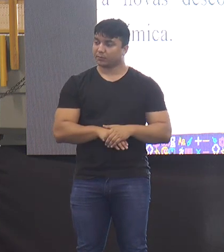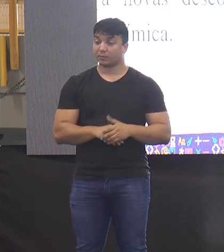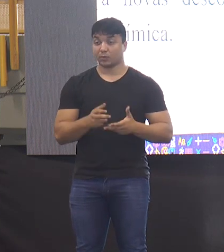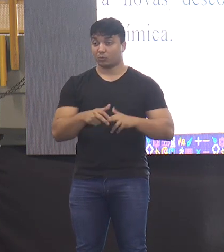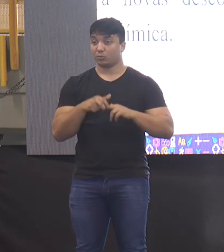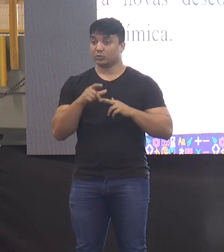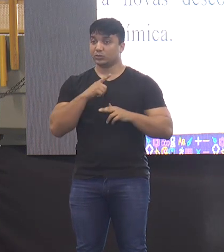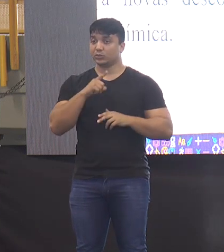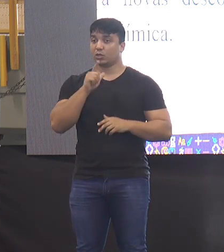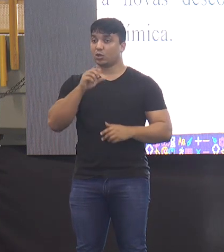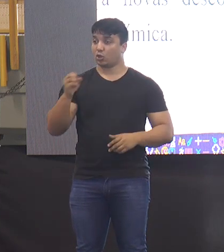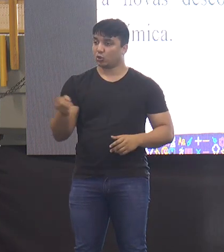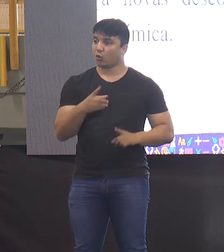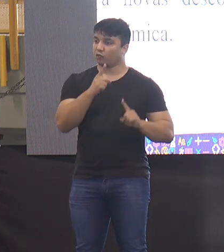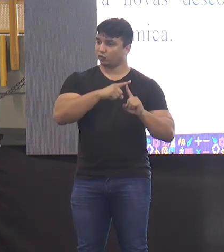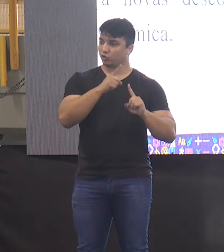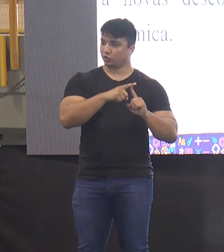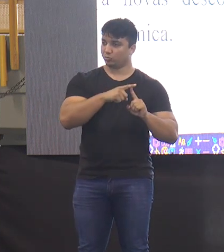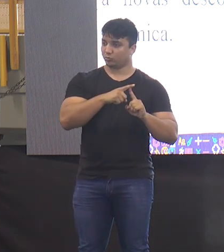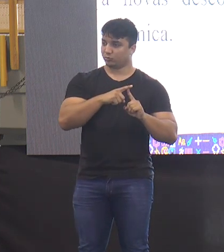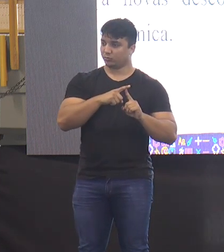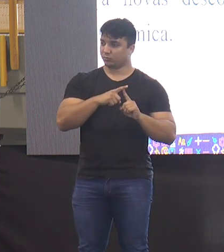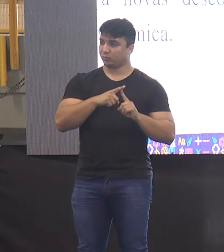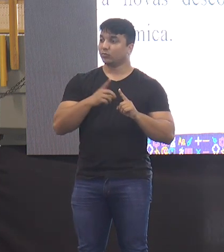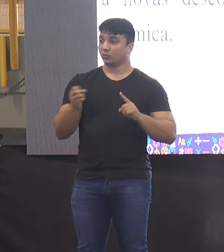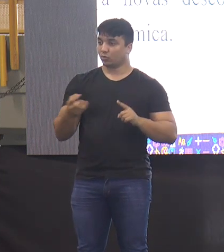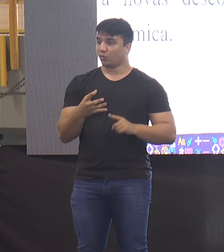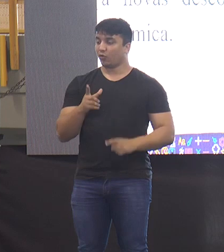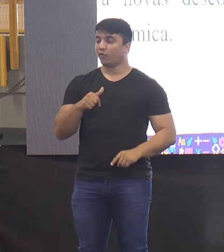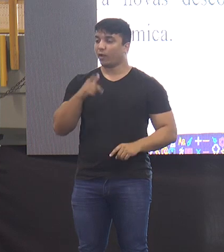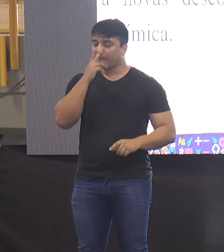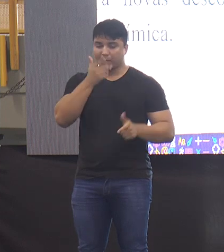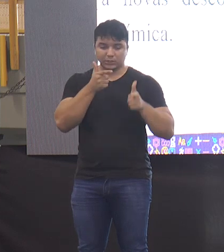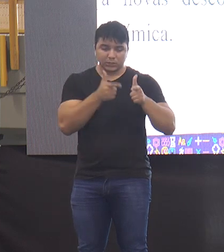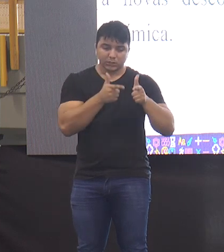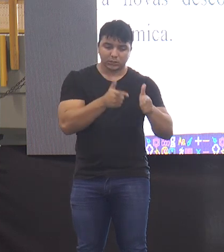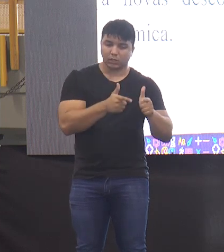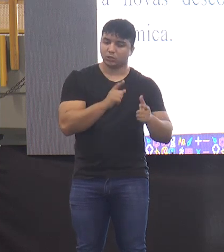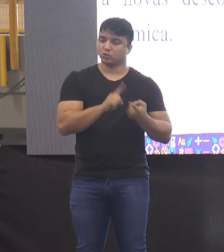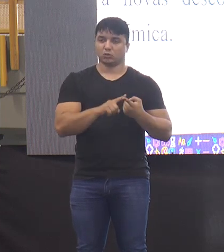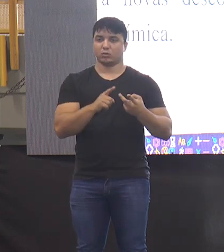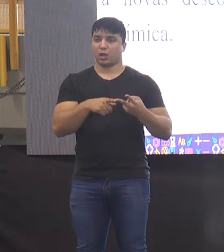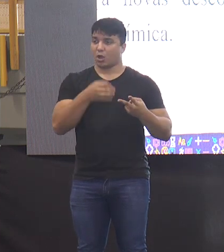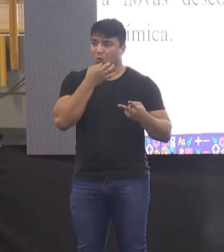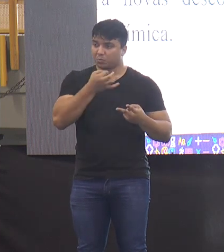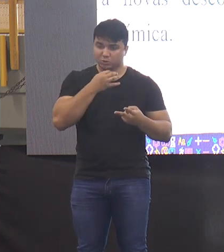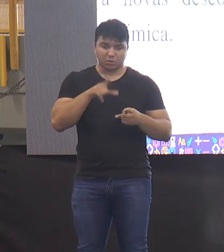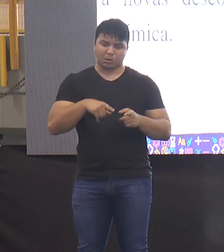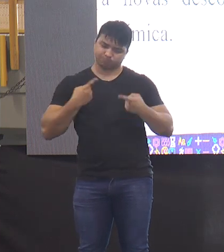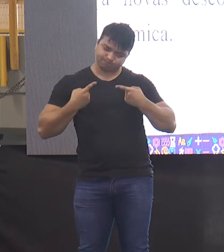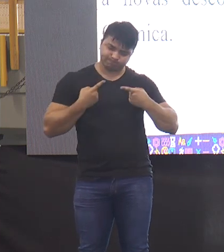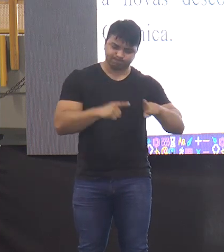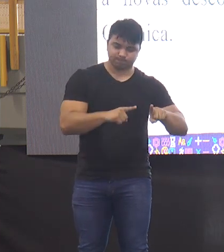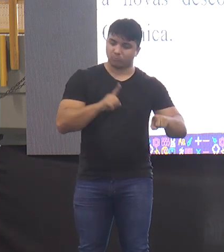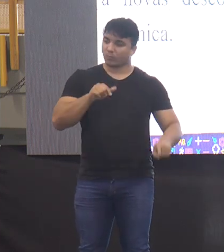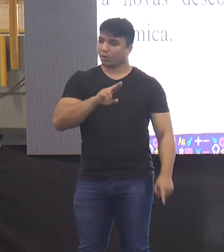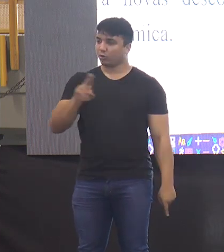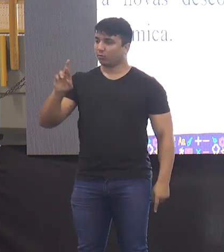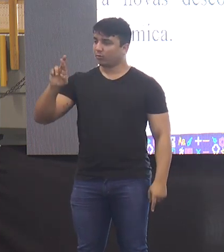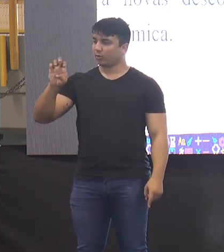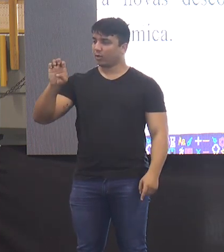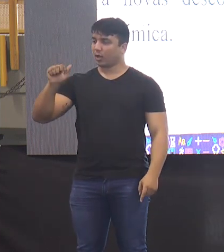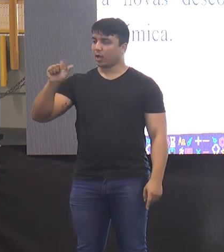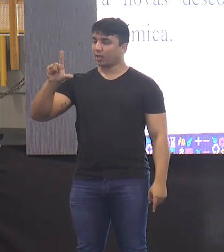E aí vem um novo estilo. Um estilo mais crítico, um estilo mais combativo, que é o realismo